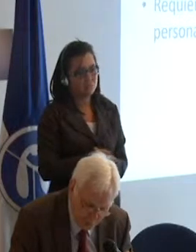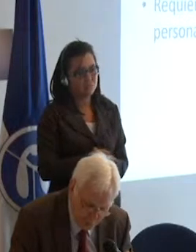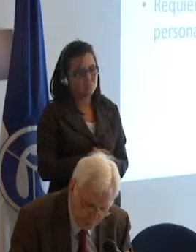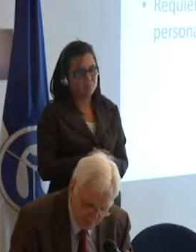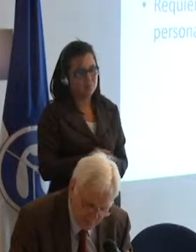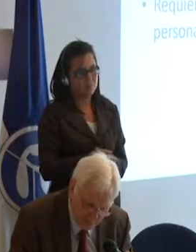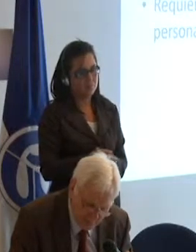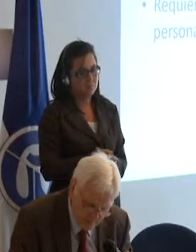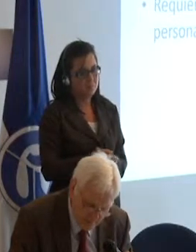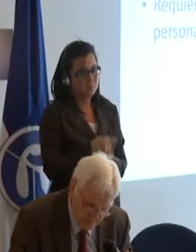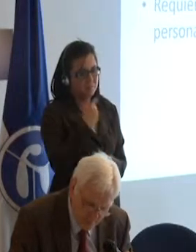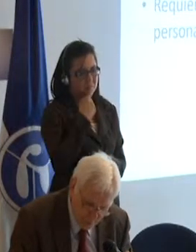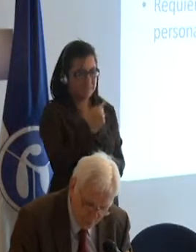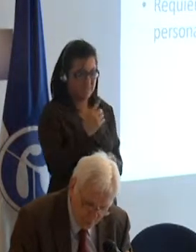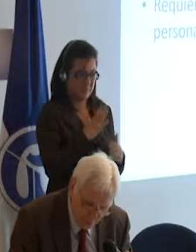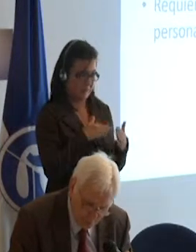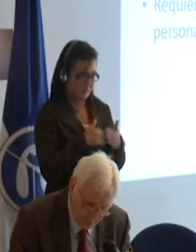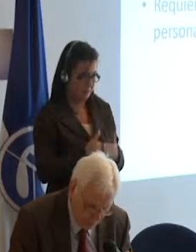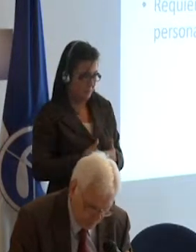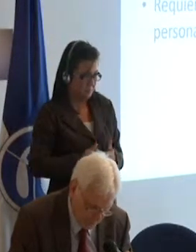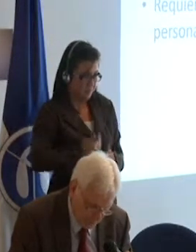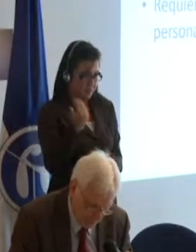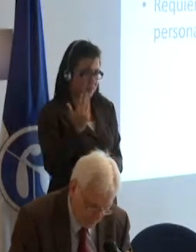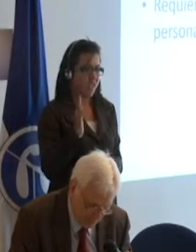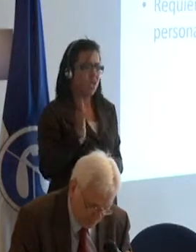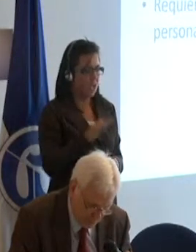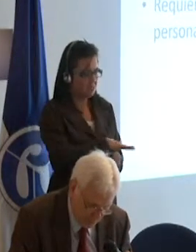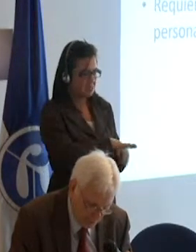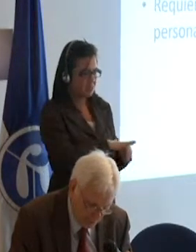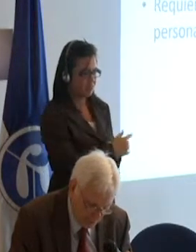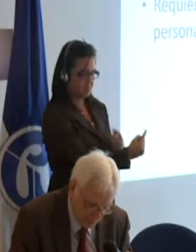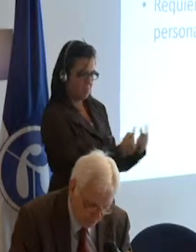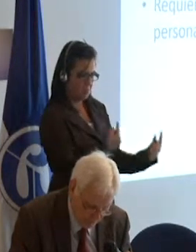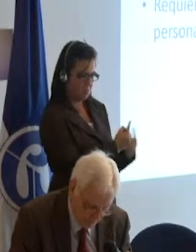Dijo que al comienzo había tomado esto como algo positivo, pero